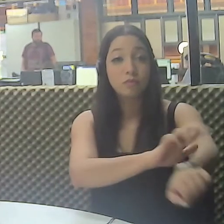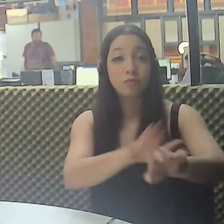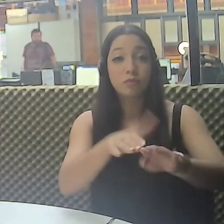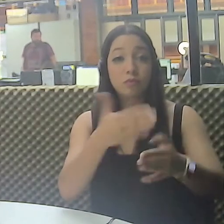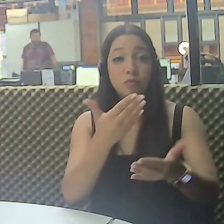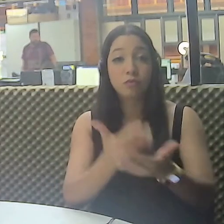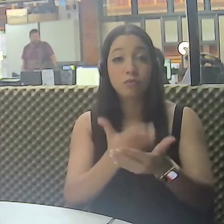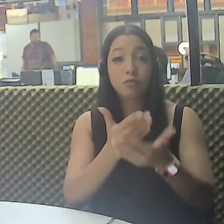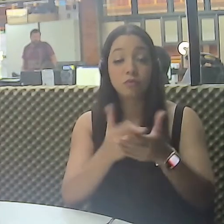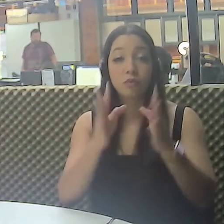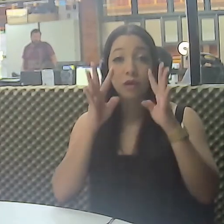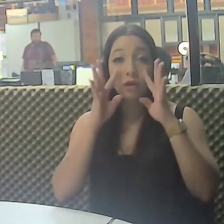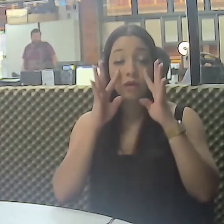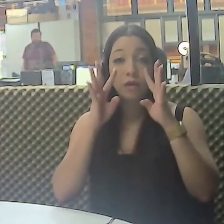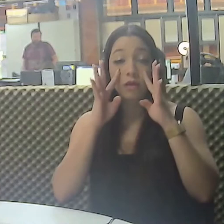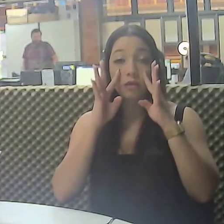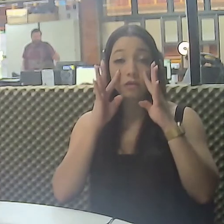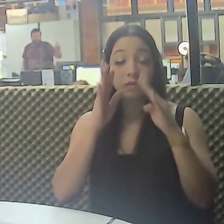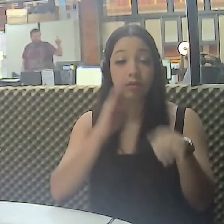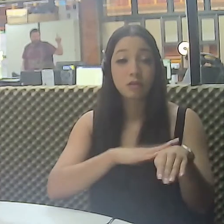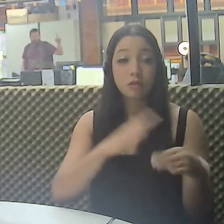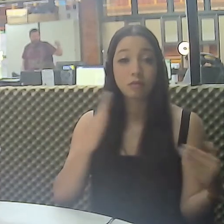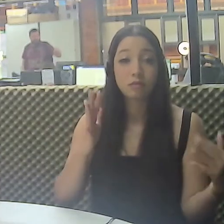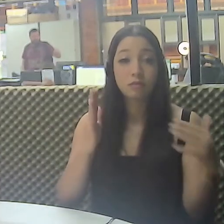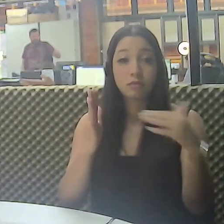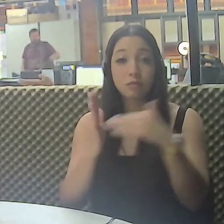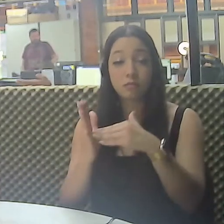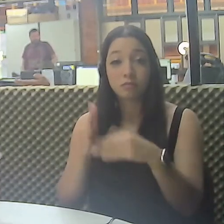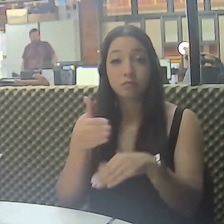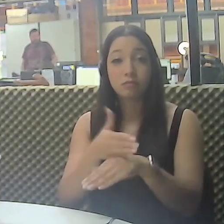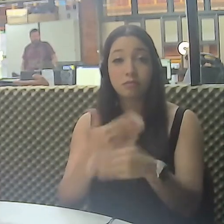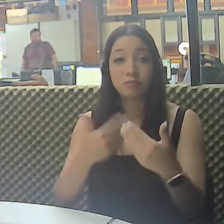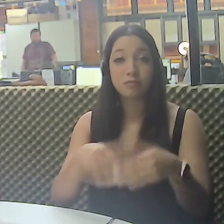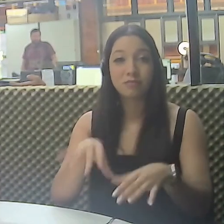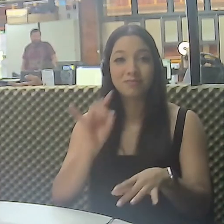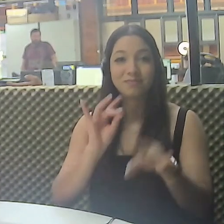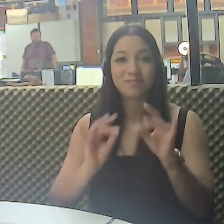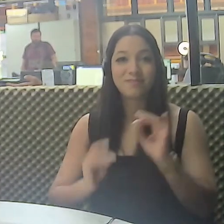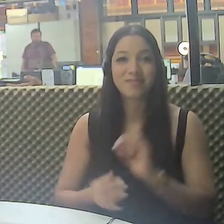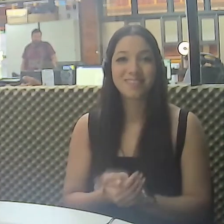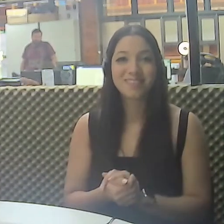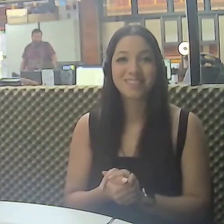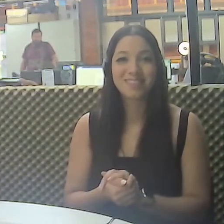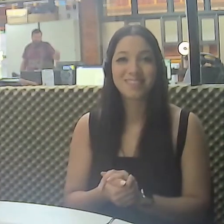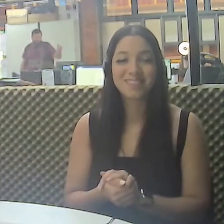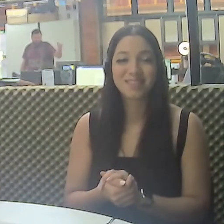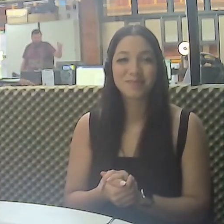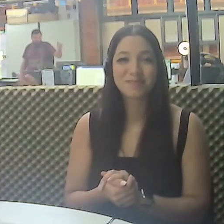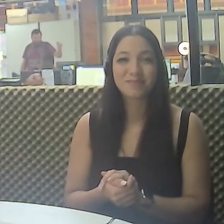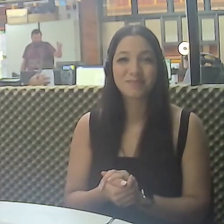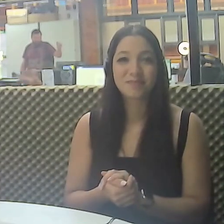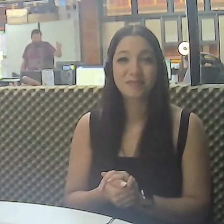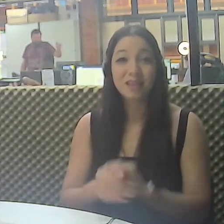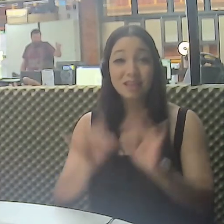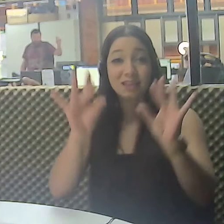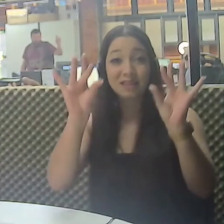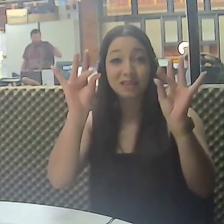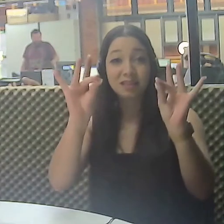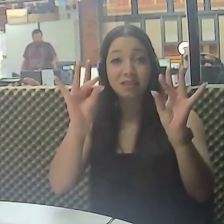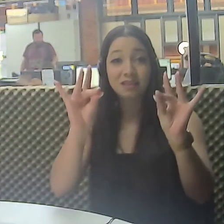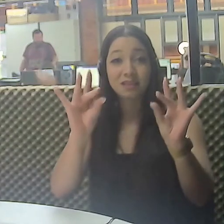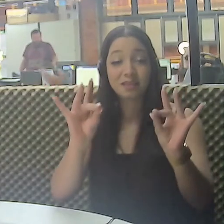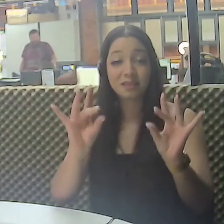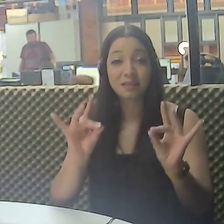que fiquem atentos aí aos prazos e possam participar do nosso processo. Todos os detalhes sobre esse